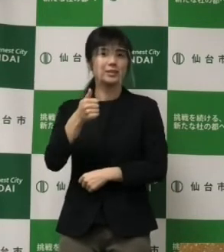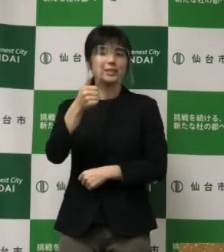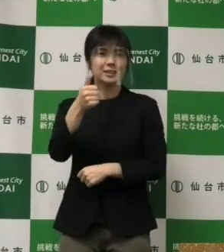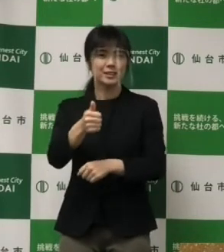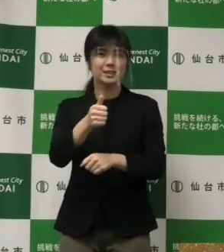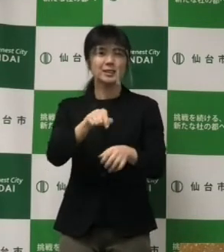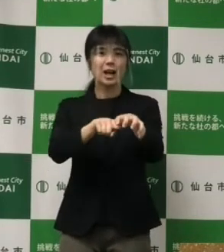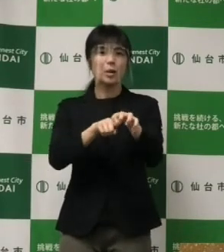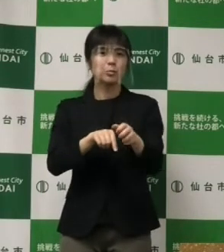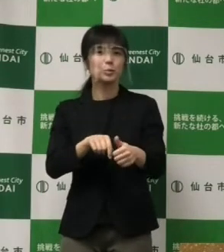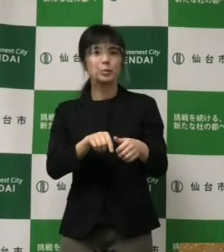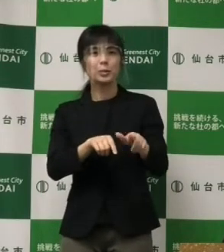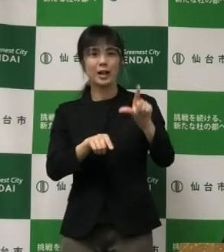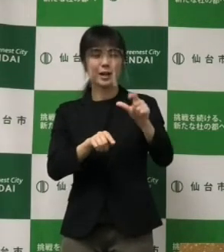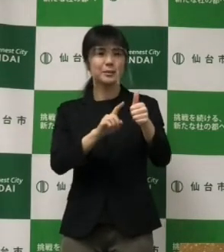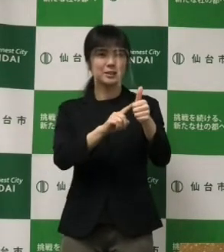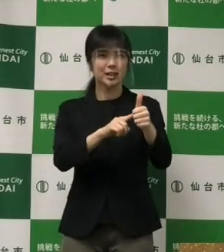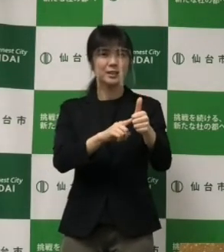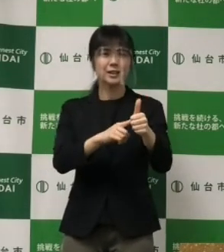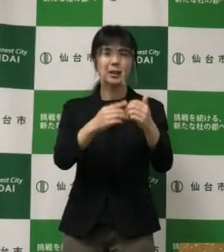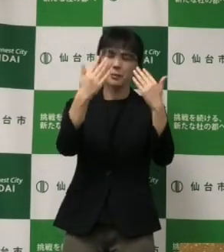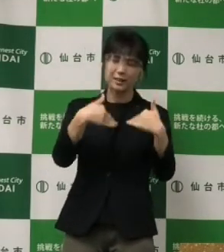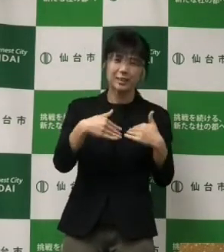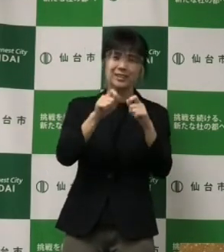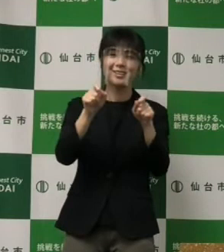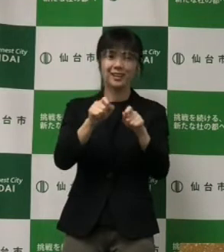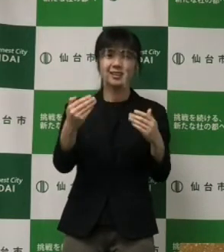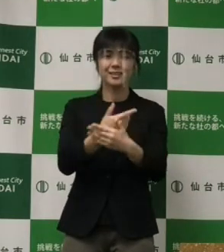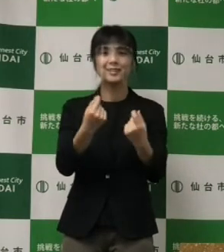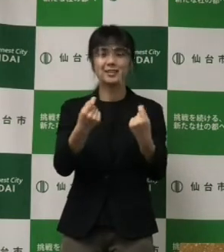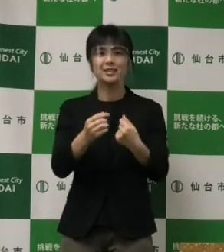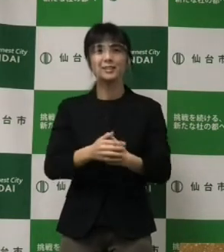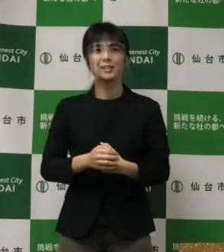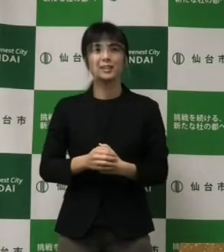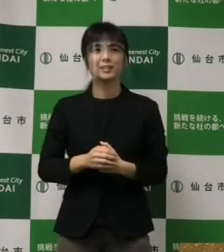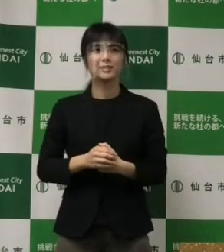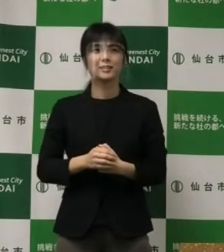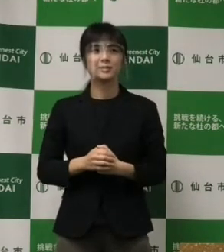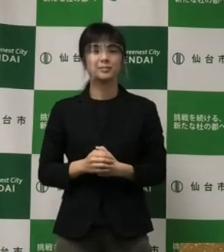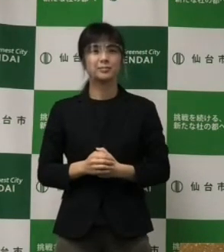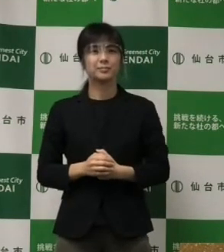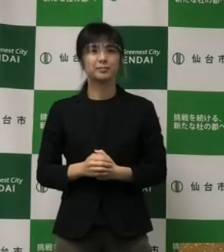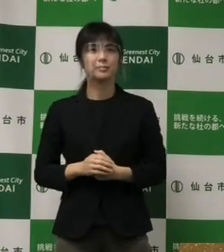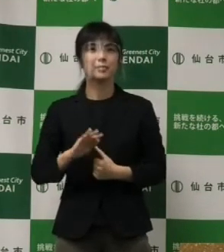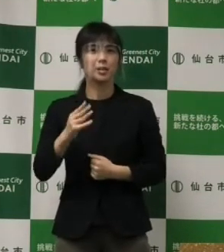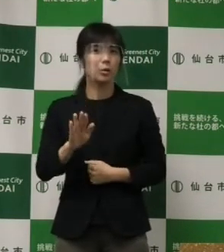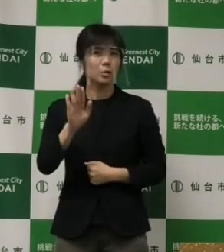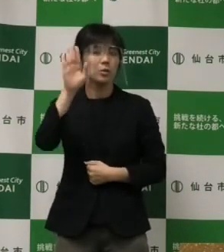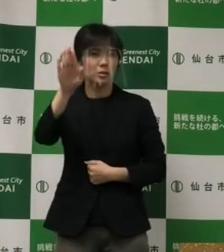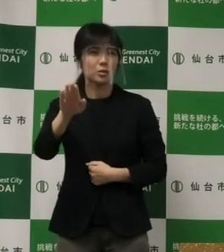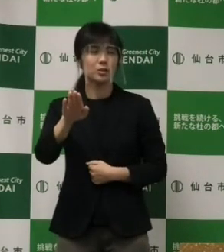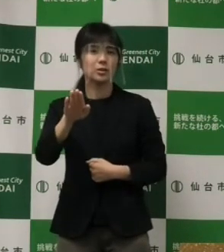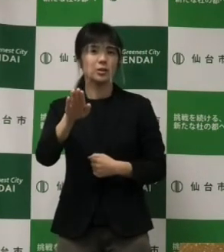ったんですが、一緒に今後その佐藤さんと今の、市長会とかで一緒に、ご仕事するにあたって、どのように今